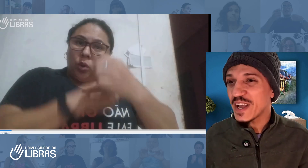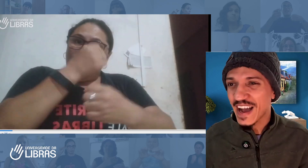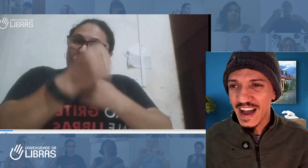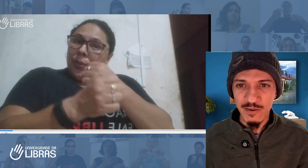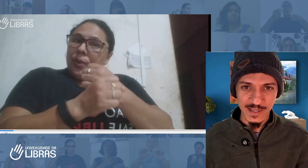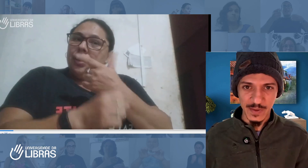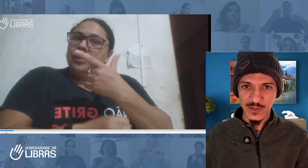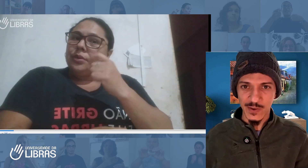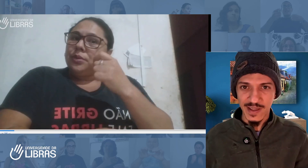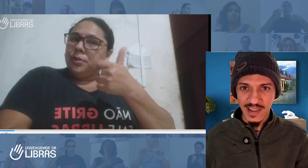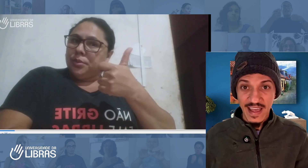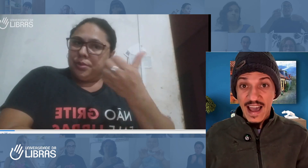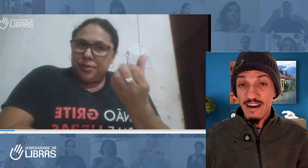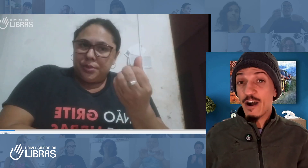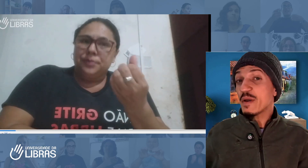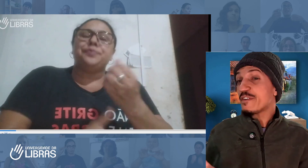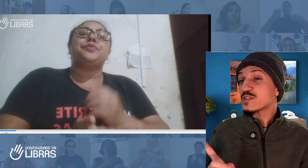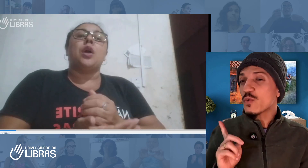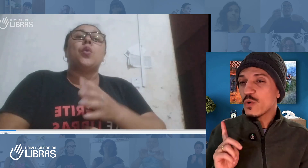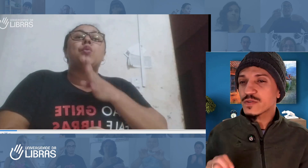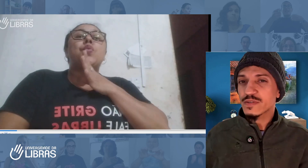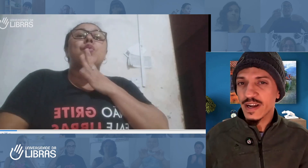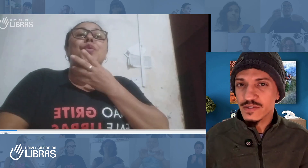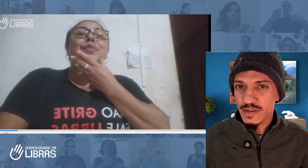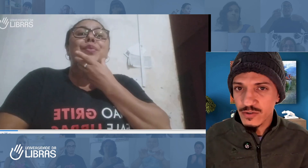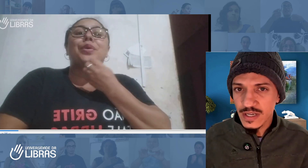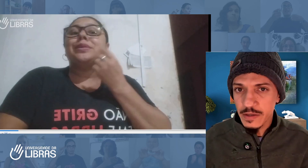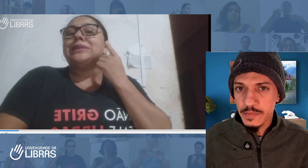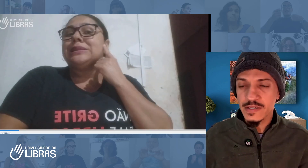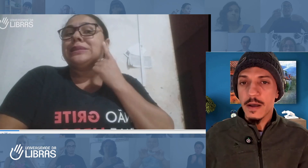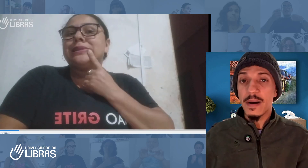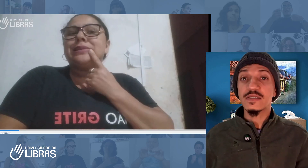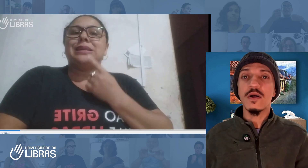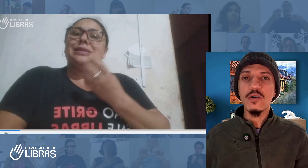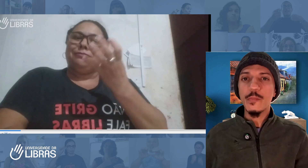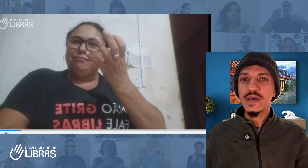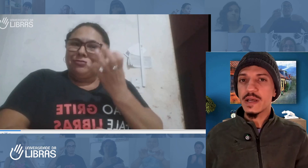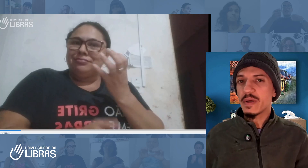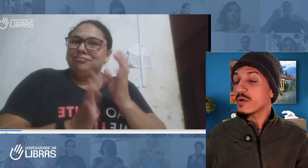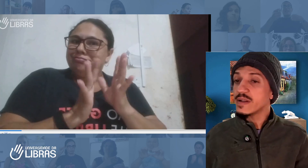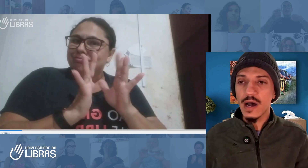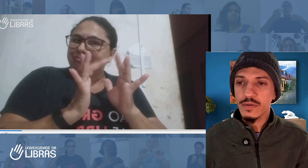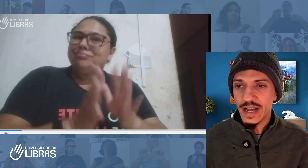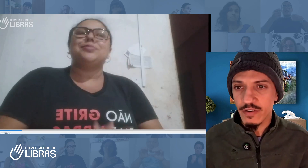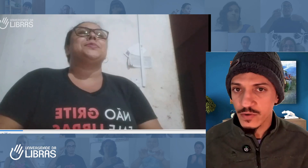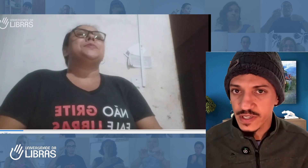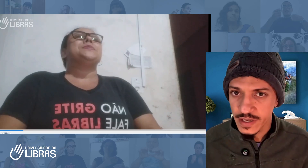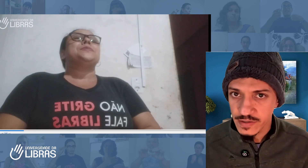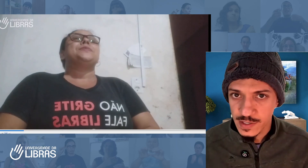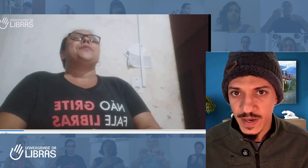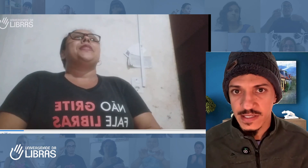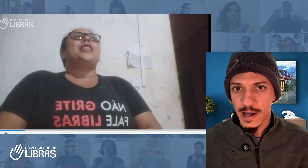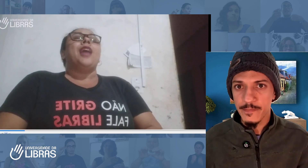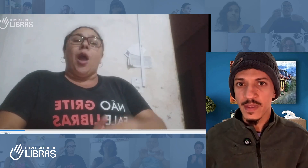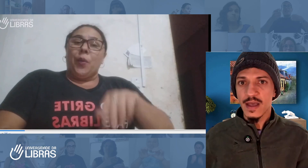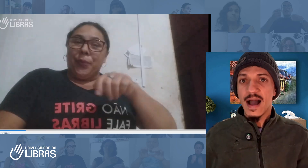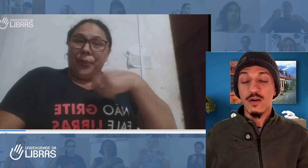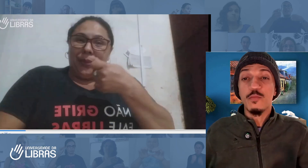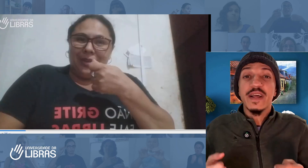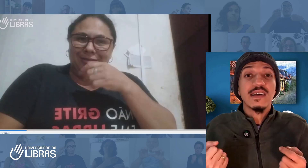com essa pessoa. A Válbia fez um curso tradicional de Libras, mas logo percebeu que não estava conseguindo se expressar. A comunicação dela